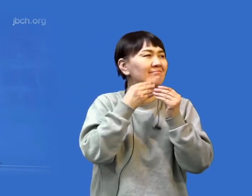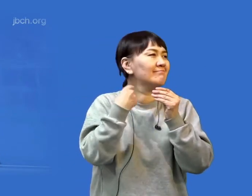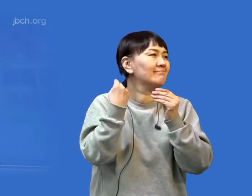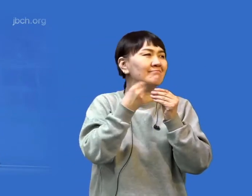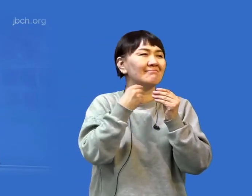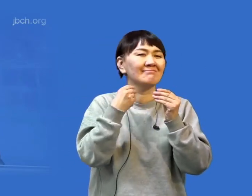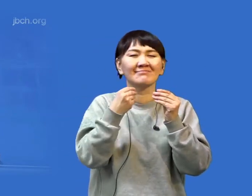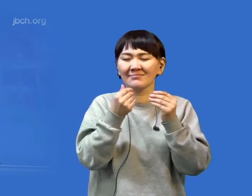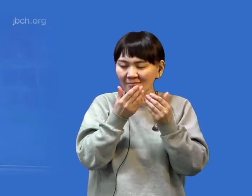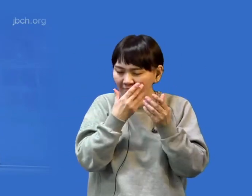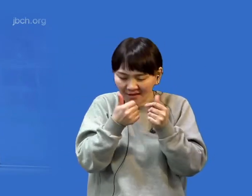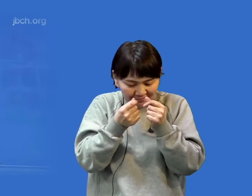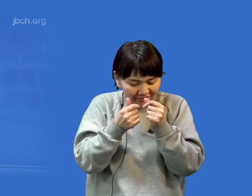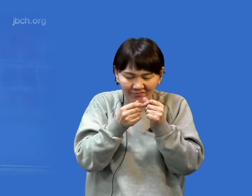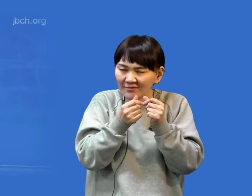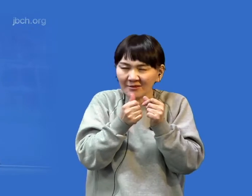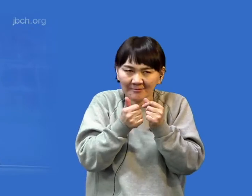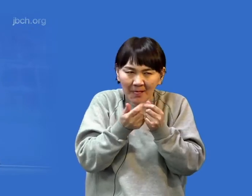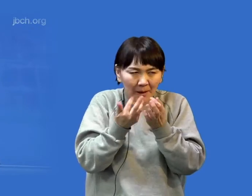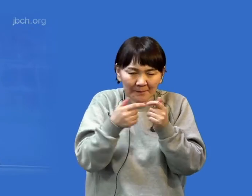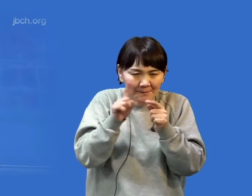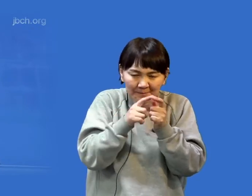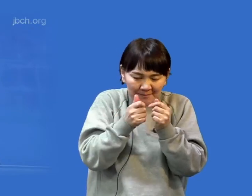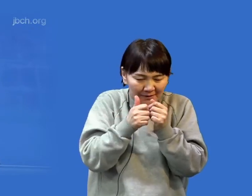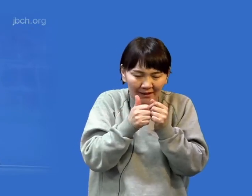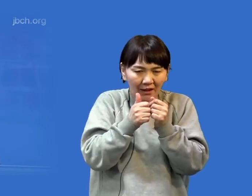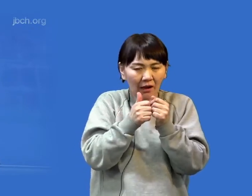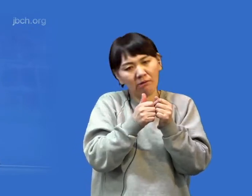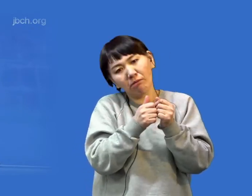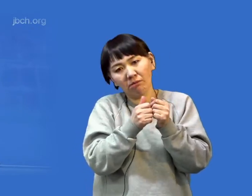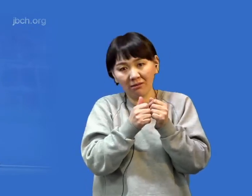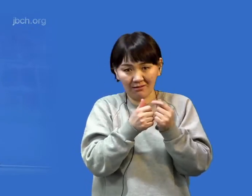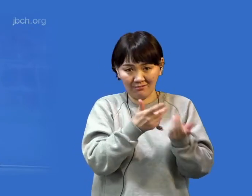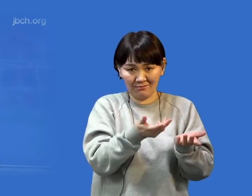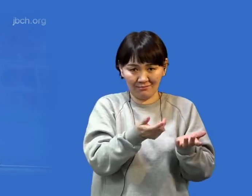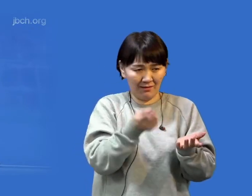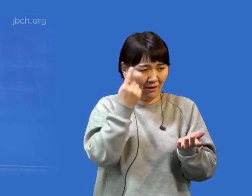гэж байгаа өгч гисэн. Асар их мөнгөтэй байсан шүү дээ.